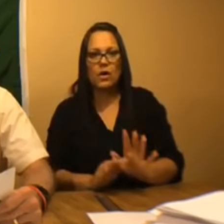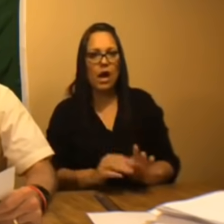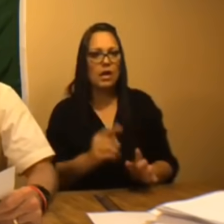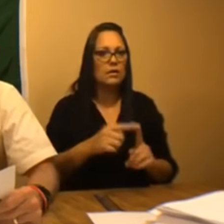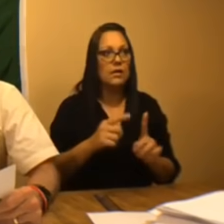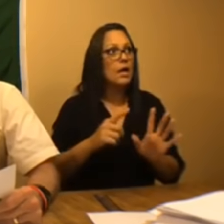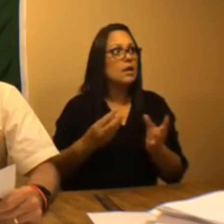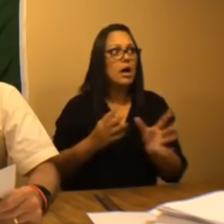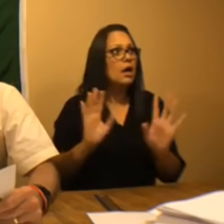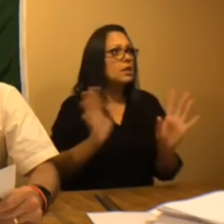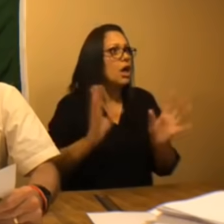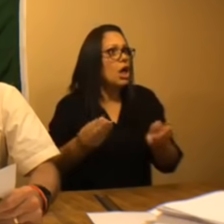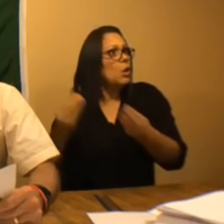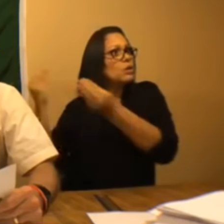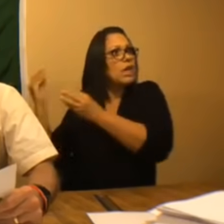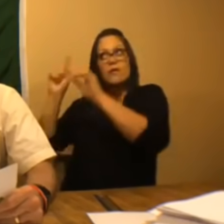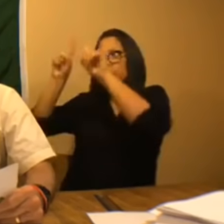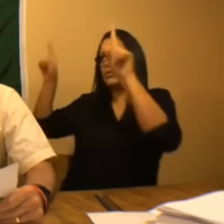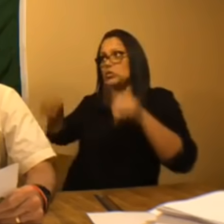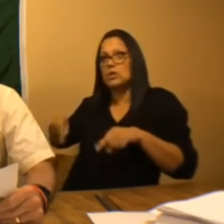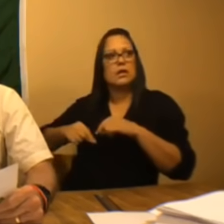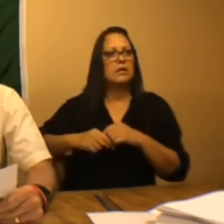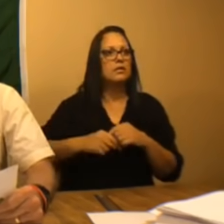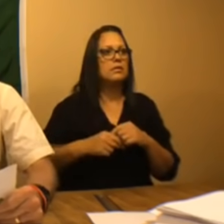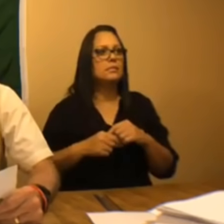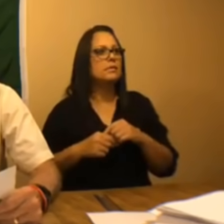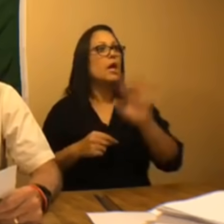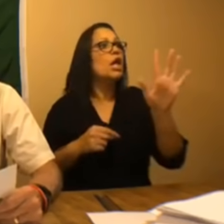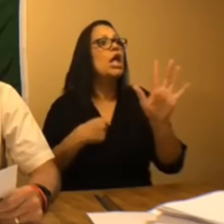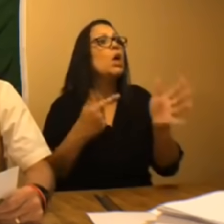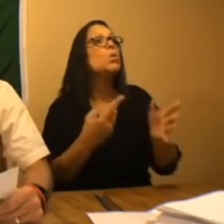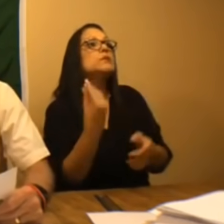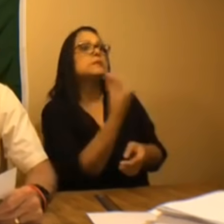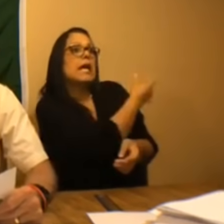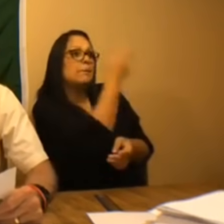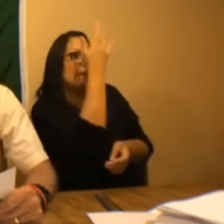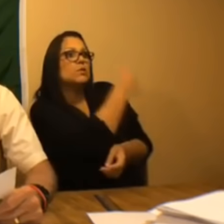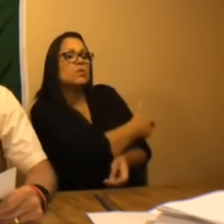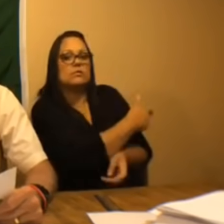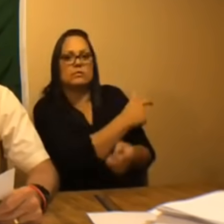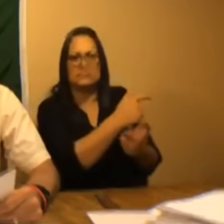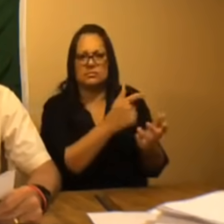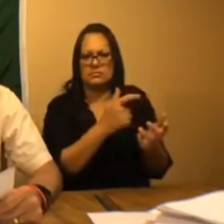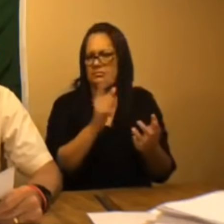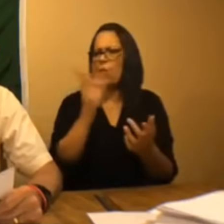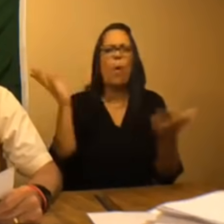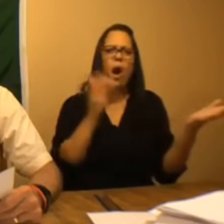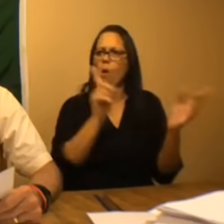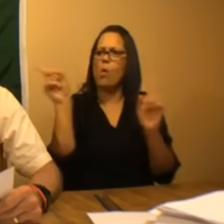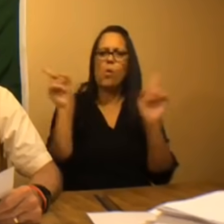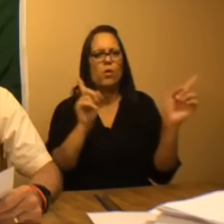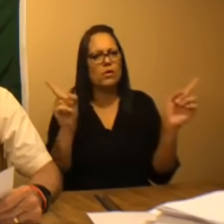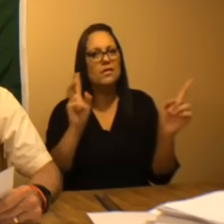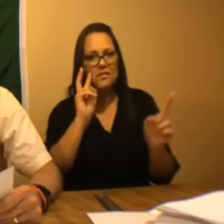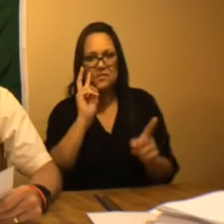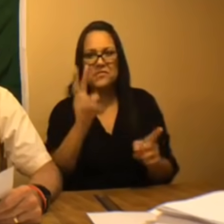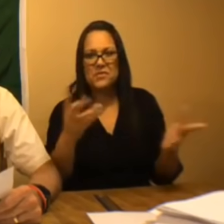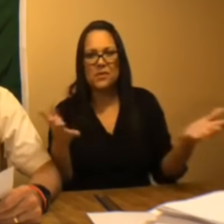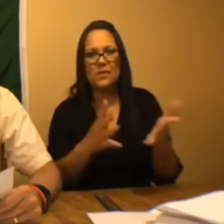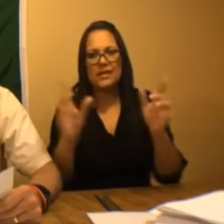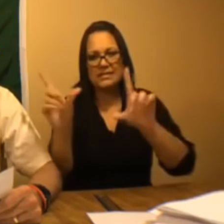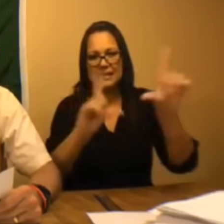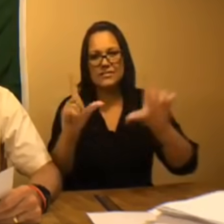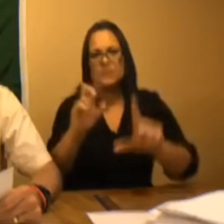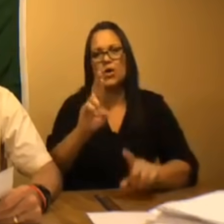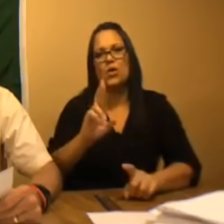funcionária, depois passou para trás para o pessoal que está lá atrás de si. Mente descaradamente. Você viu no programa Roda Viva agora?